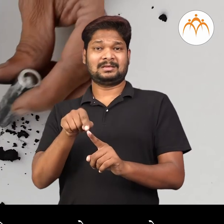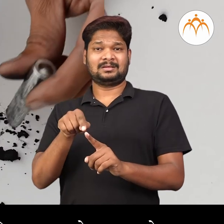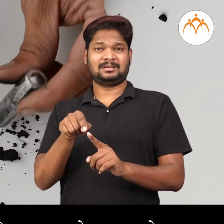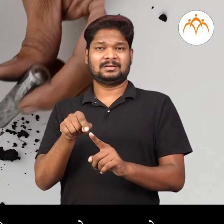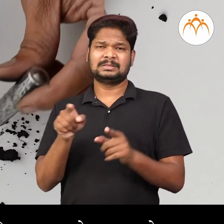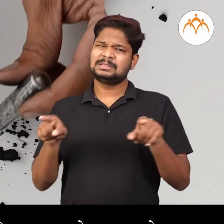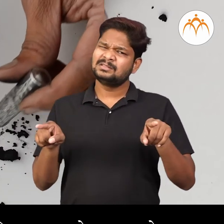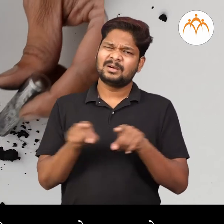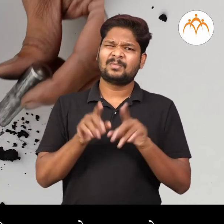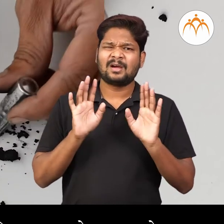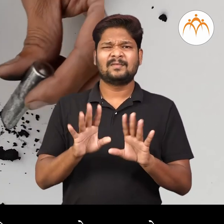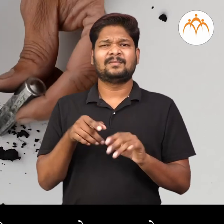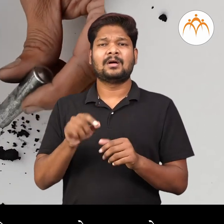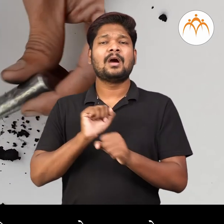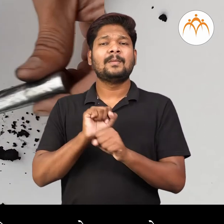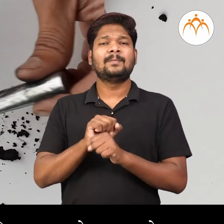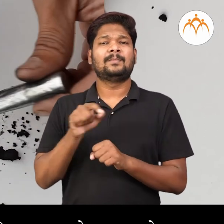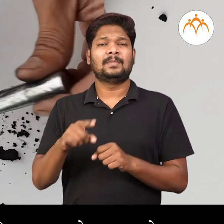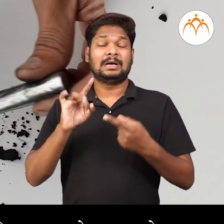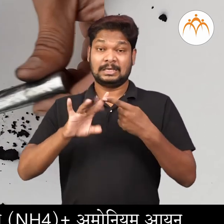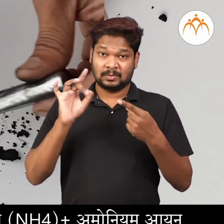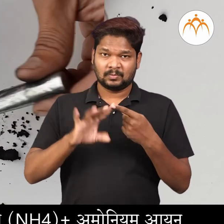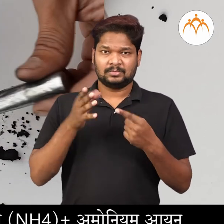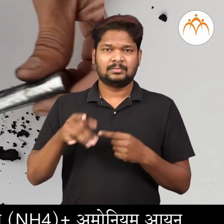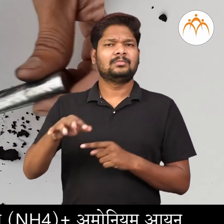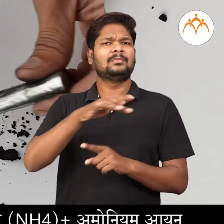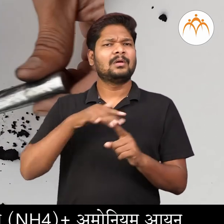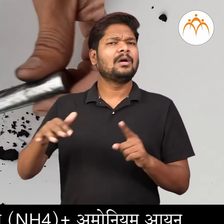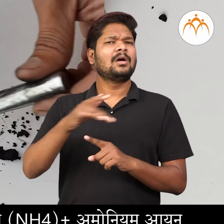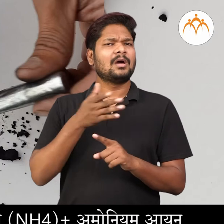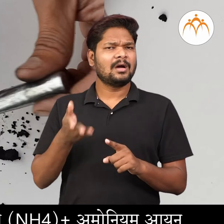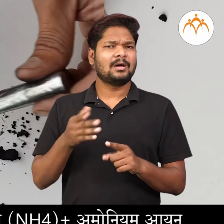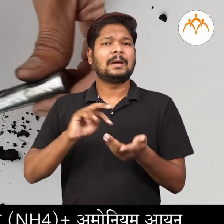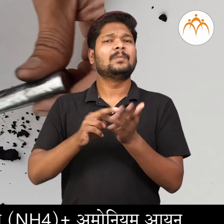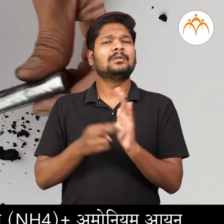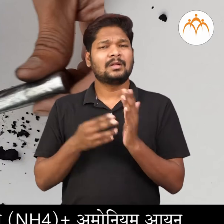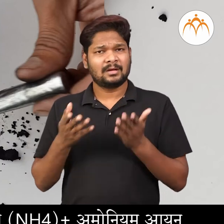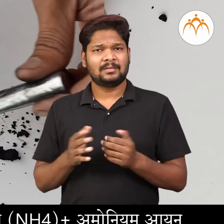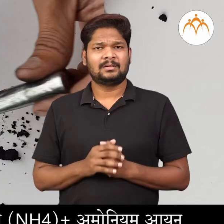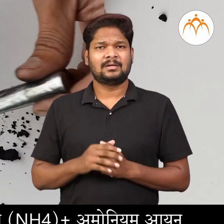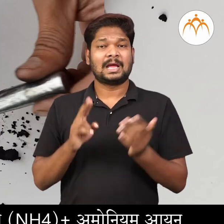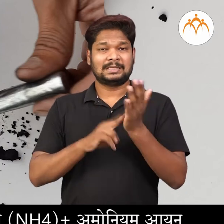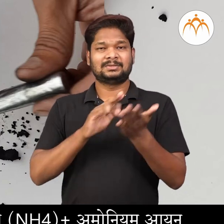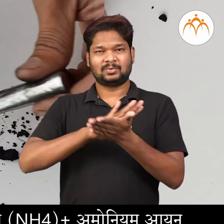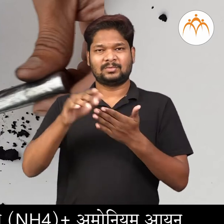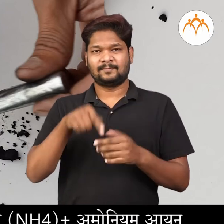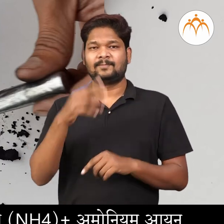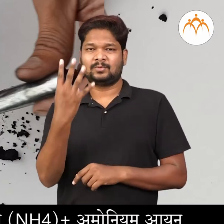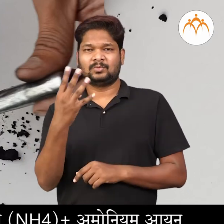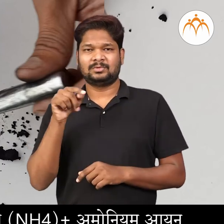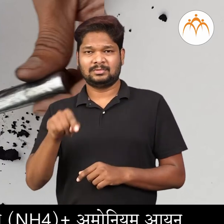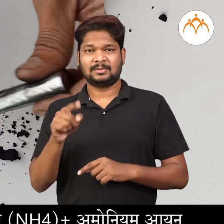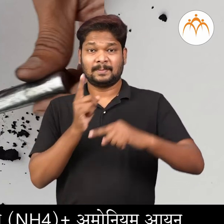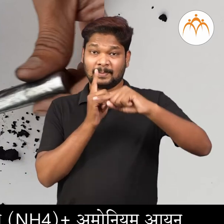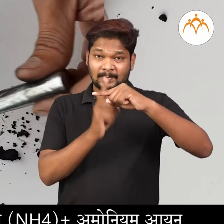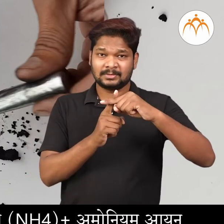विद्युत वाहक से काम करते मजबूत मुनिम क्लोराइड मध्य nh4